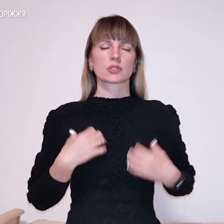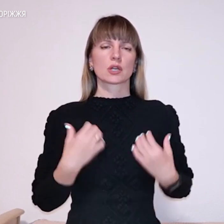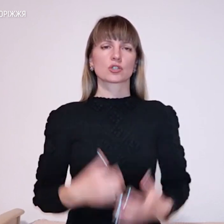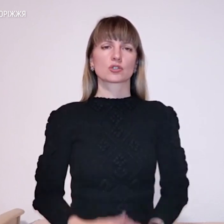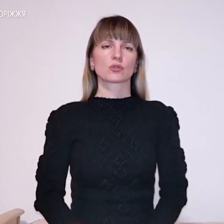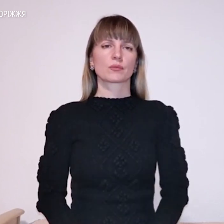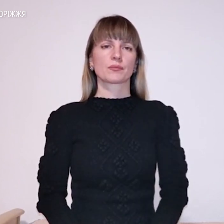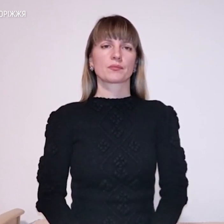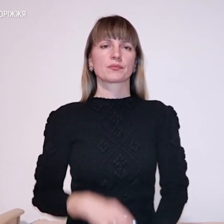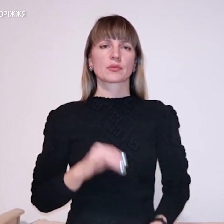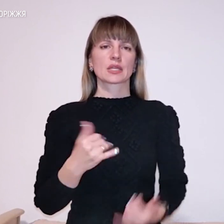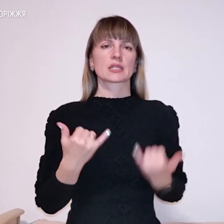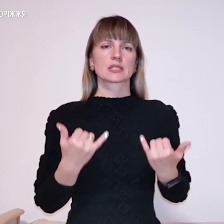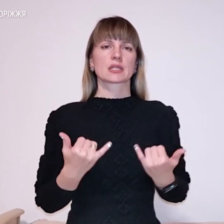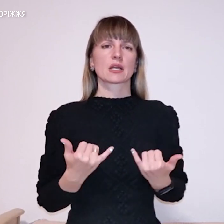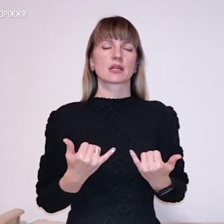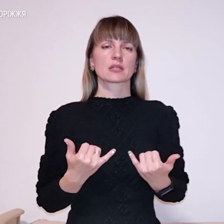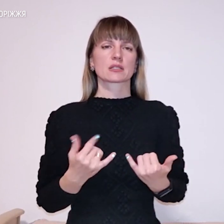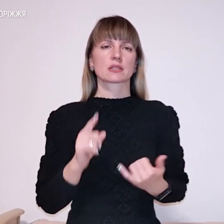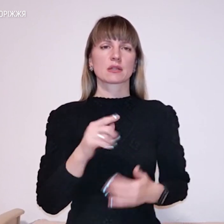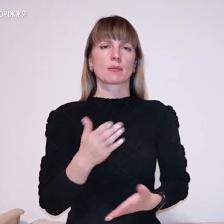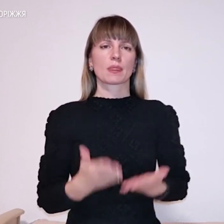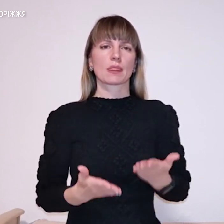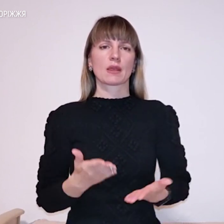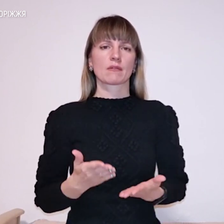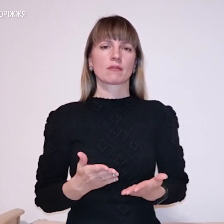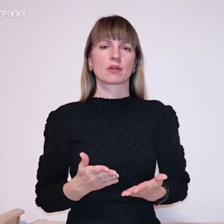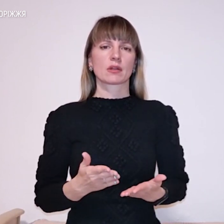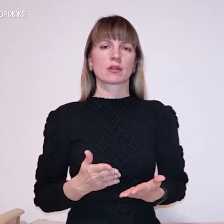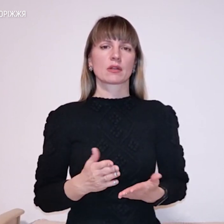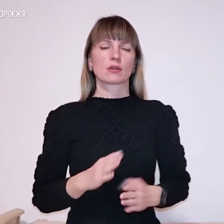І зараз там, мабуть, вмирає зуб.